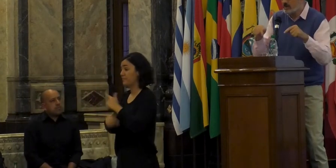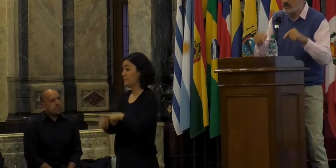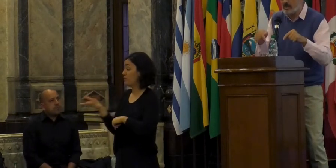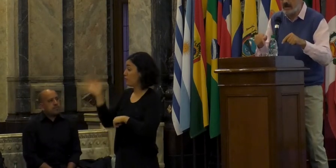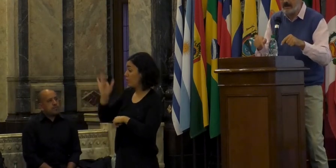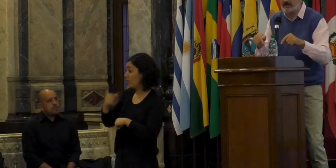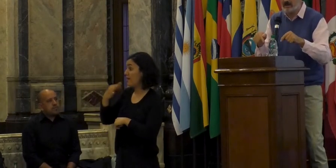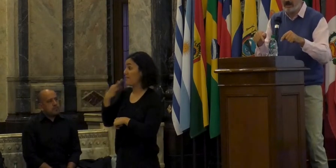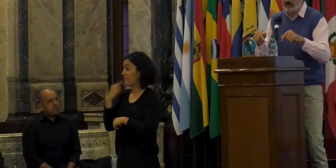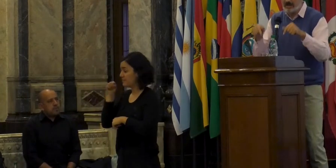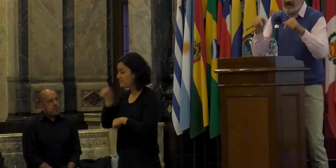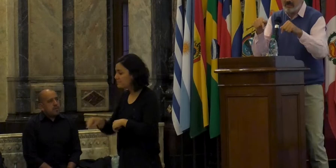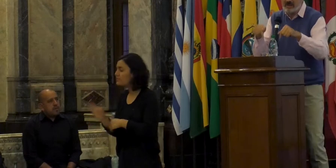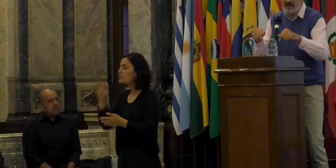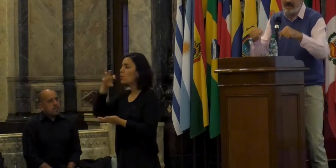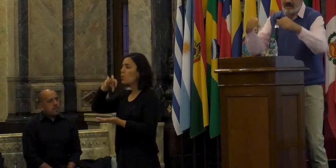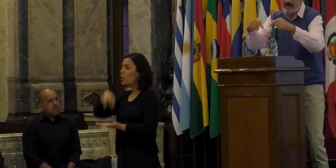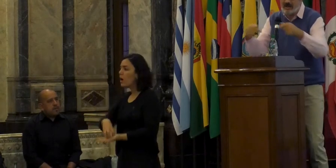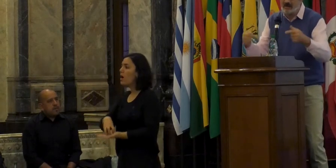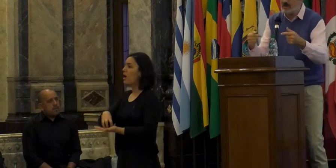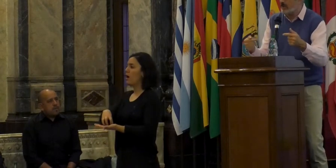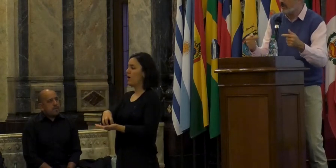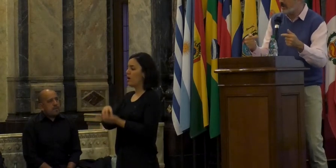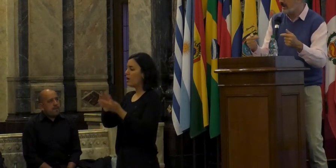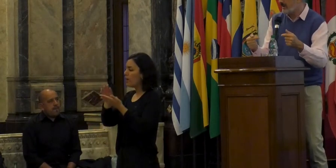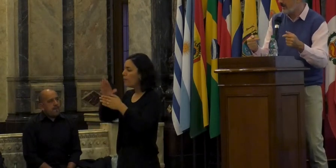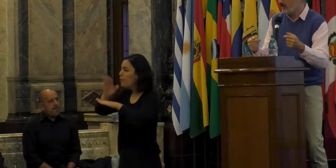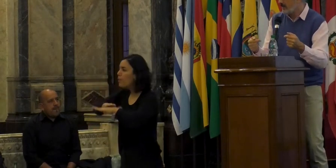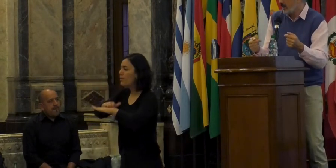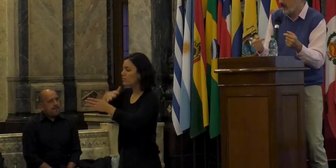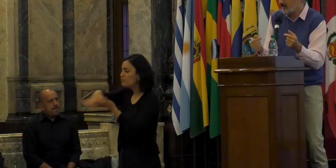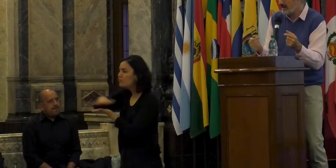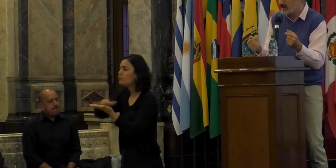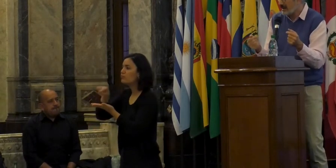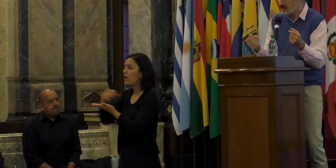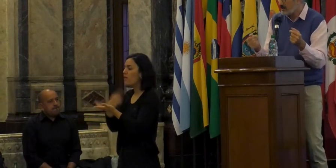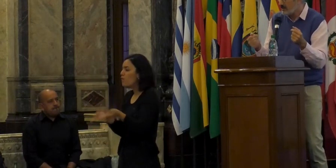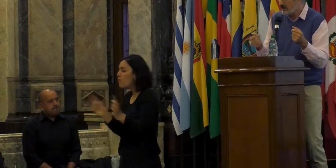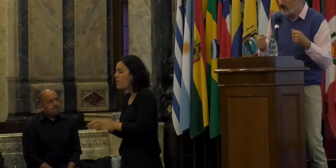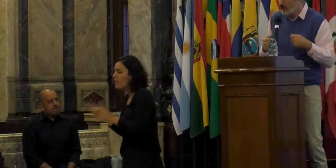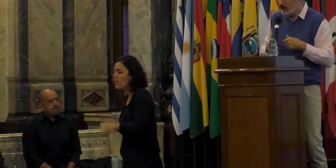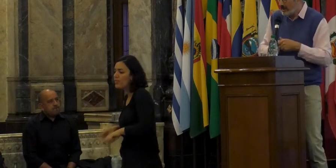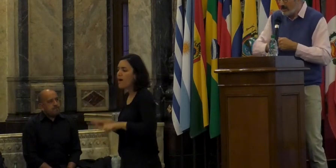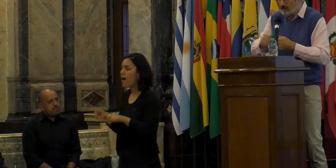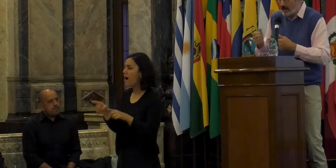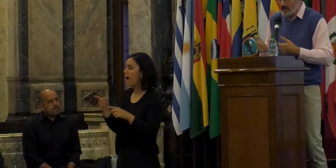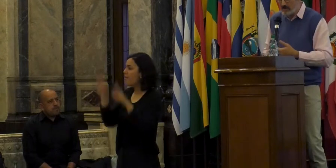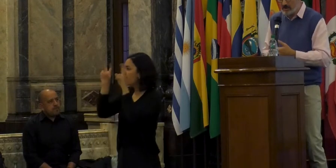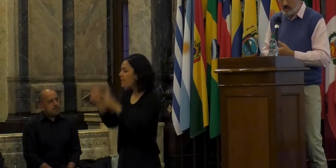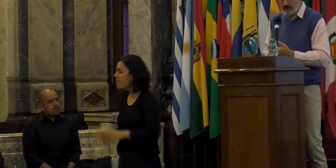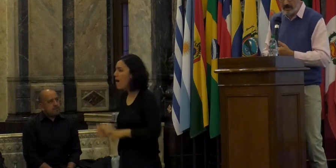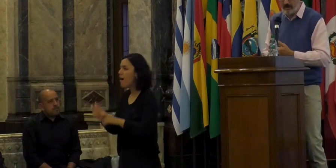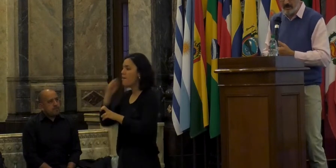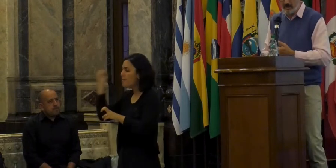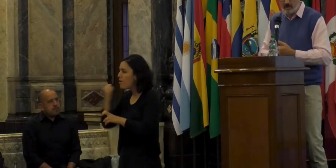es uno de los lugares donde esa experiencia de reintegración se produce. Porque nuestras casas es un lugar donde los fragmentos